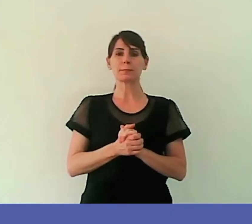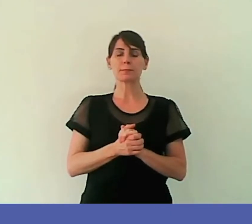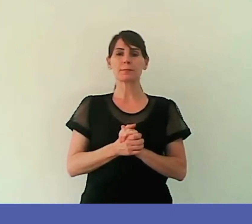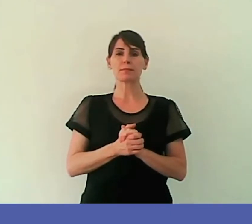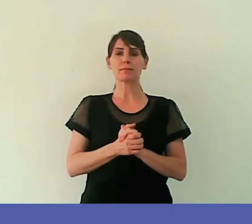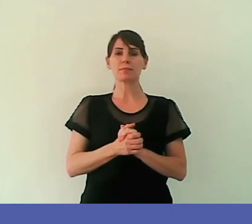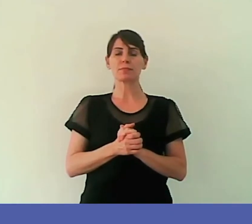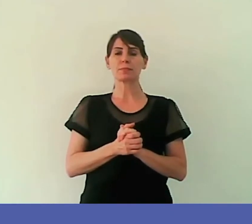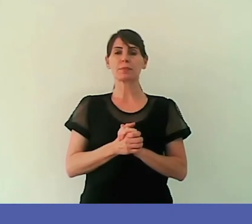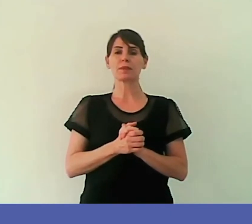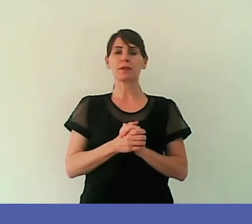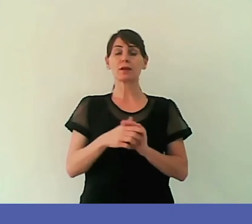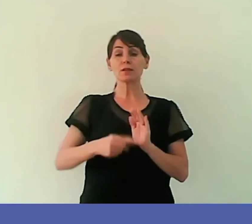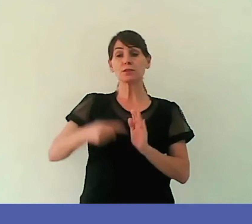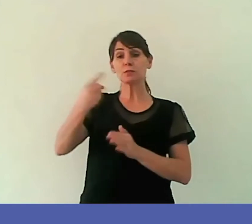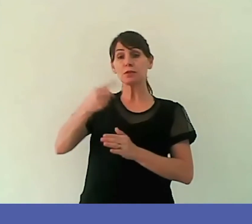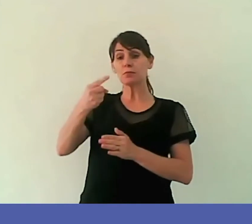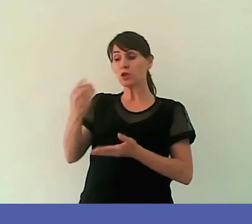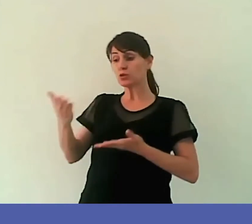Os primeiros servos